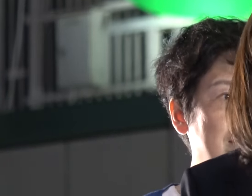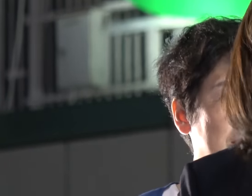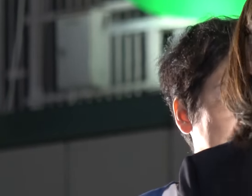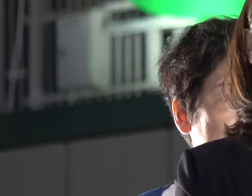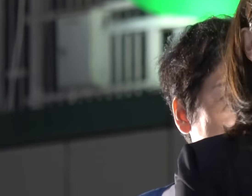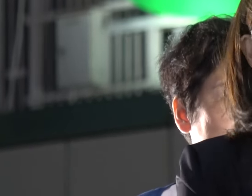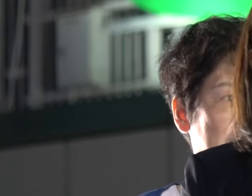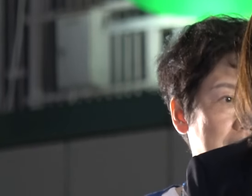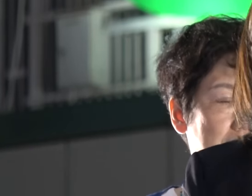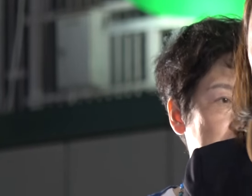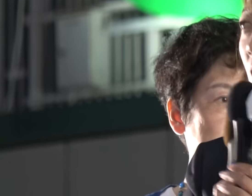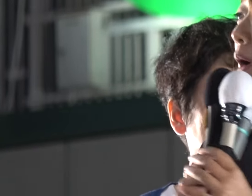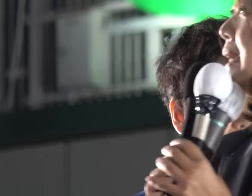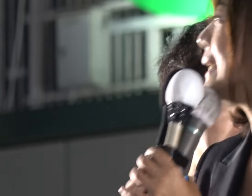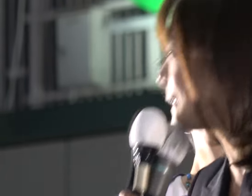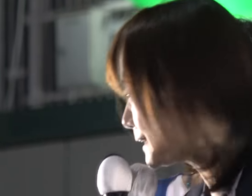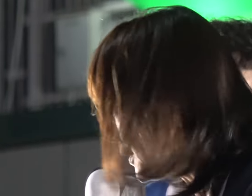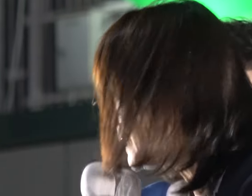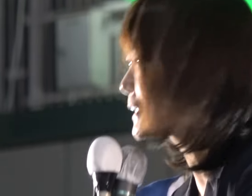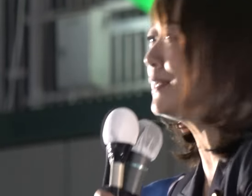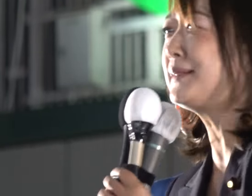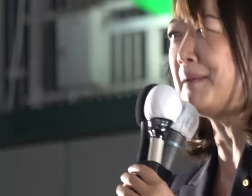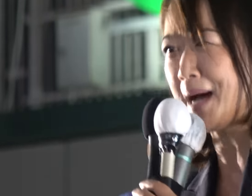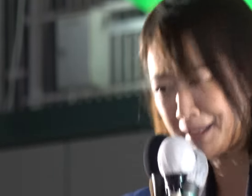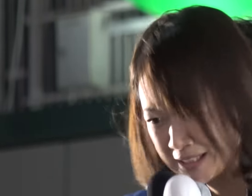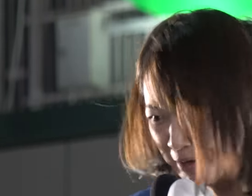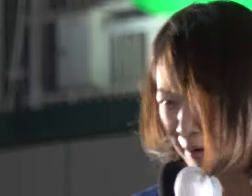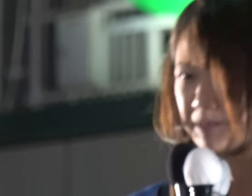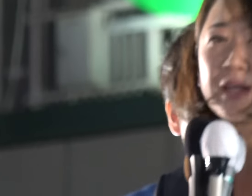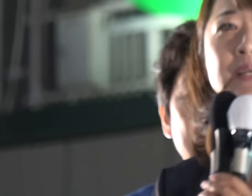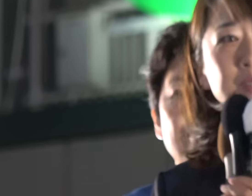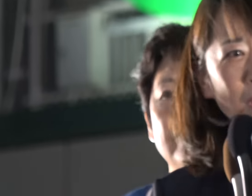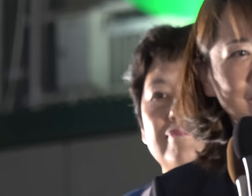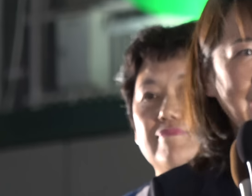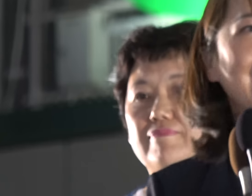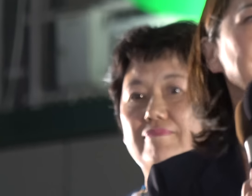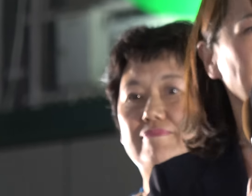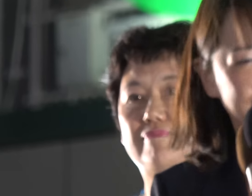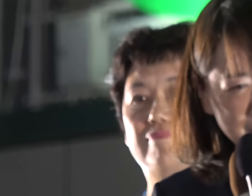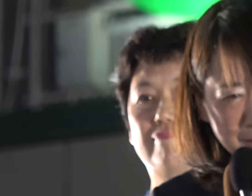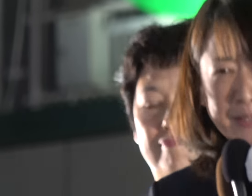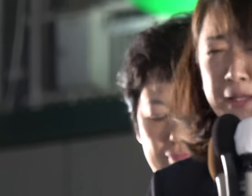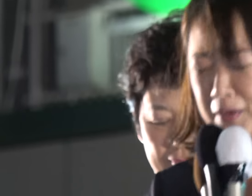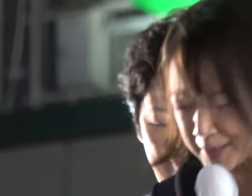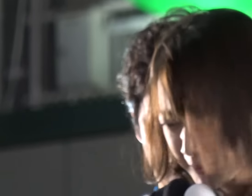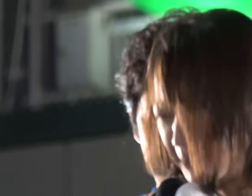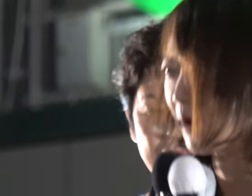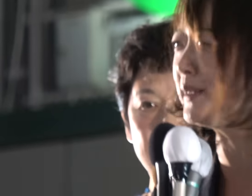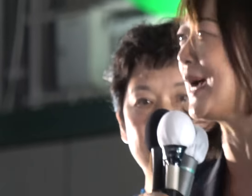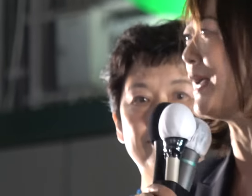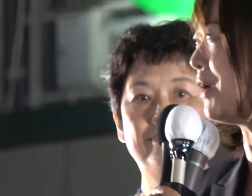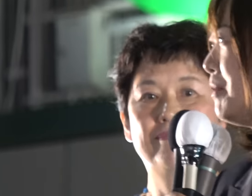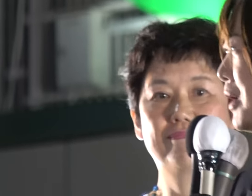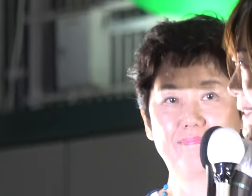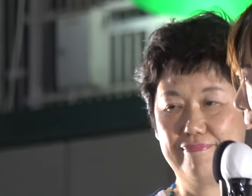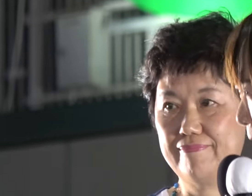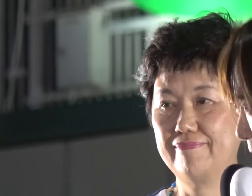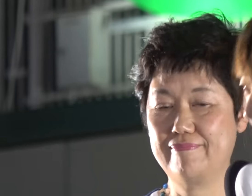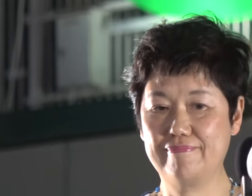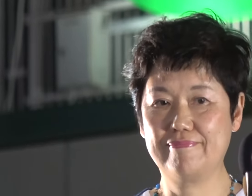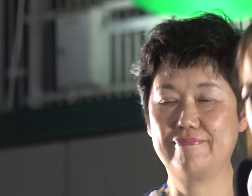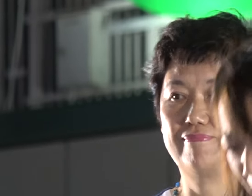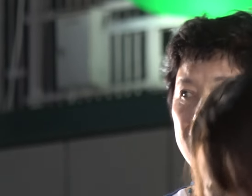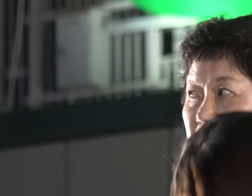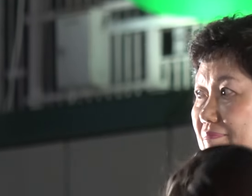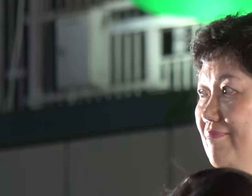先頭に皆さんと一緒に作ってまいりましょう。どうかよろしくよろしくお願いを申し上げ